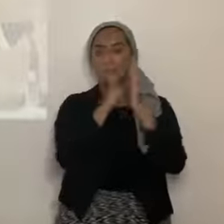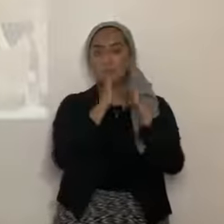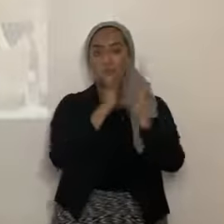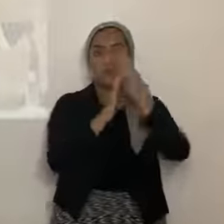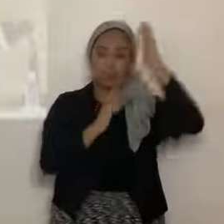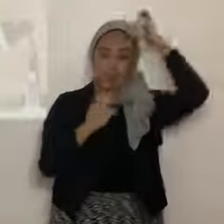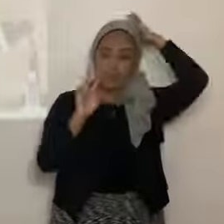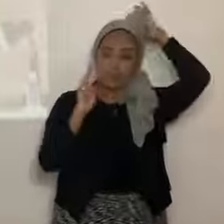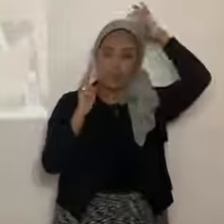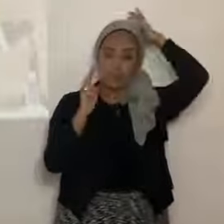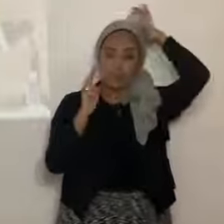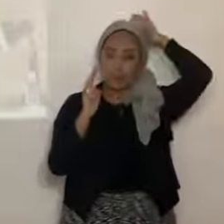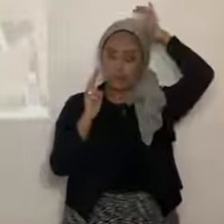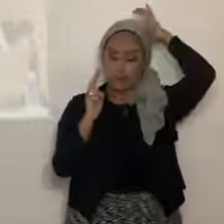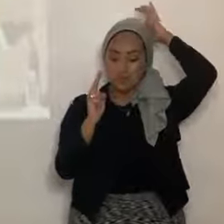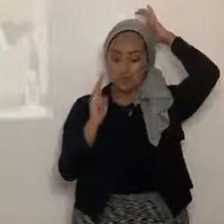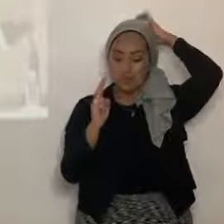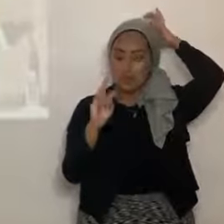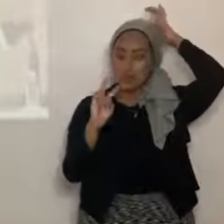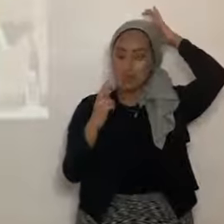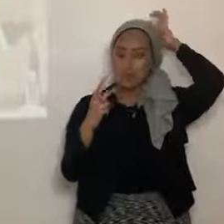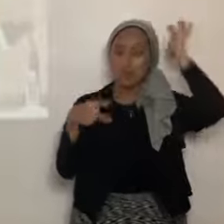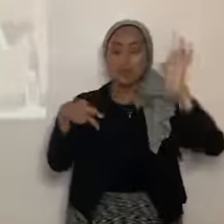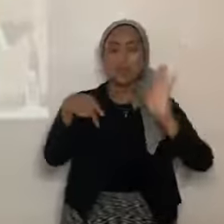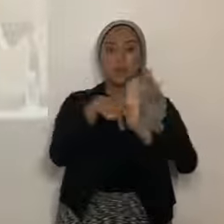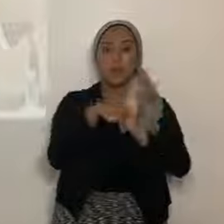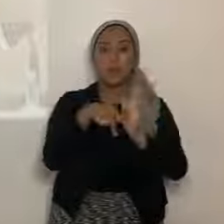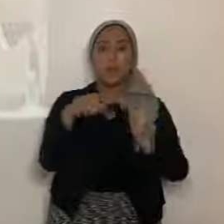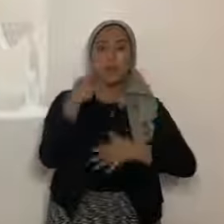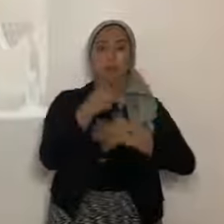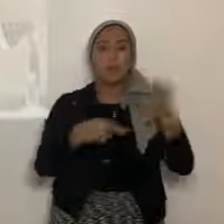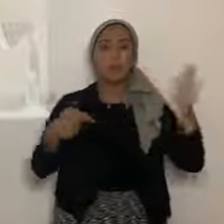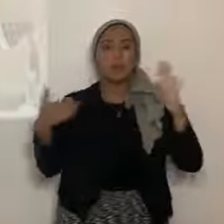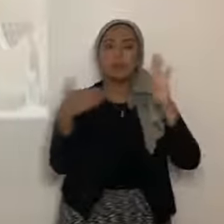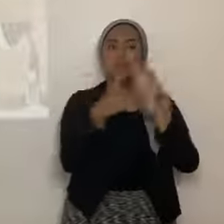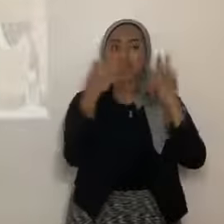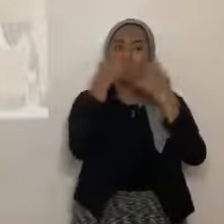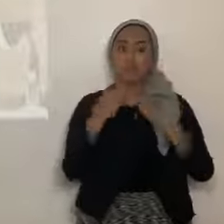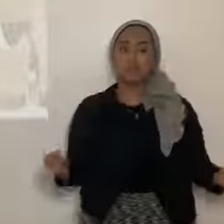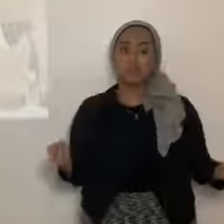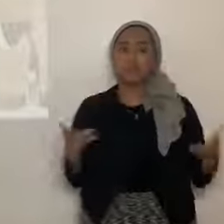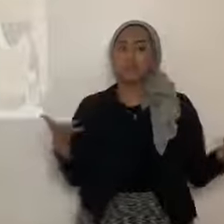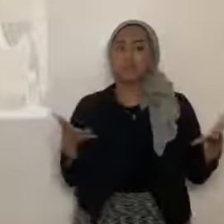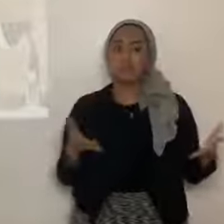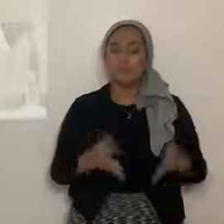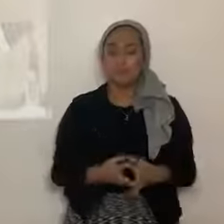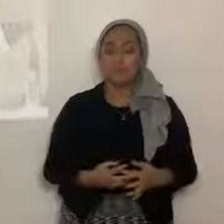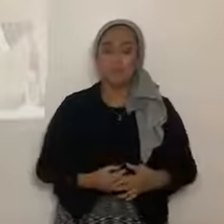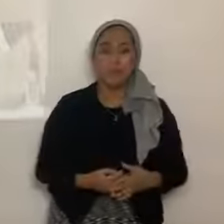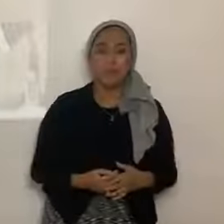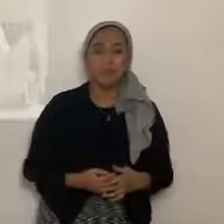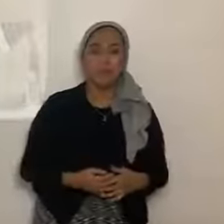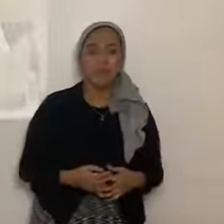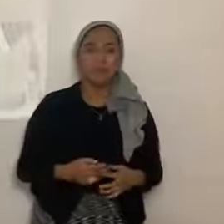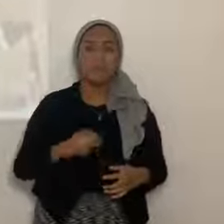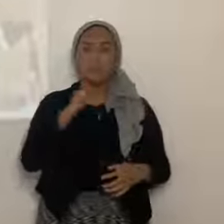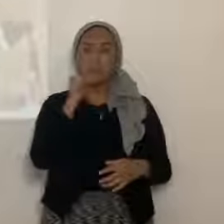Segunda parte de lo que impide la sanidad. ¿Qué impide la sanidad? No tener comunión con el